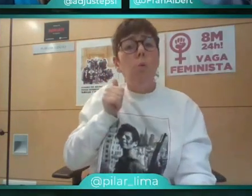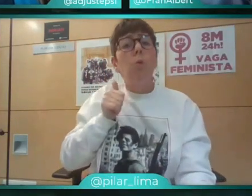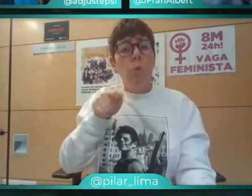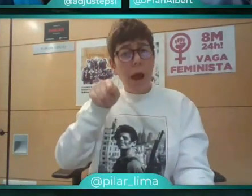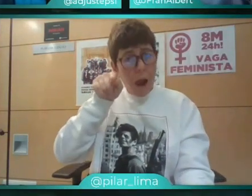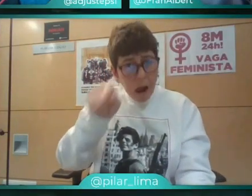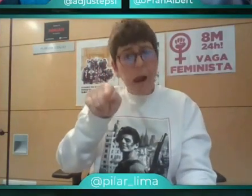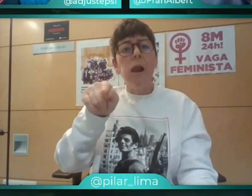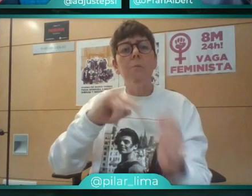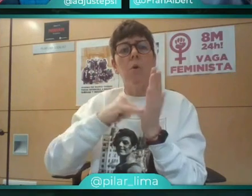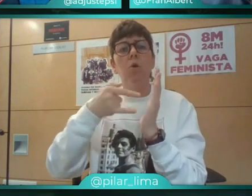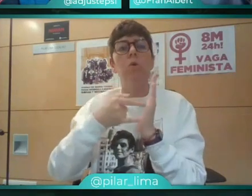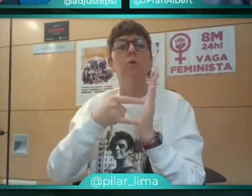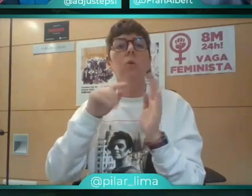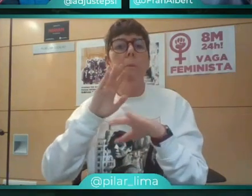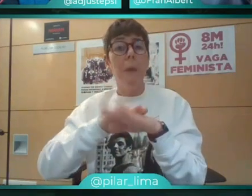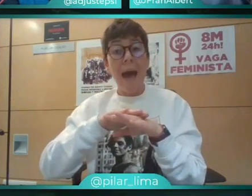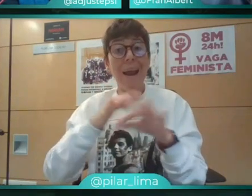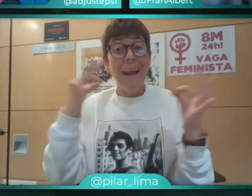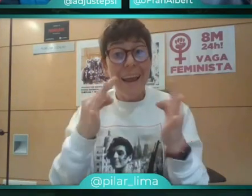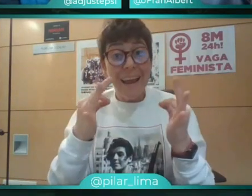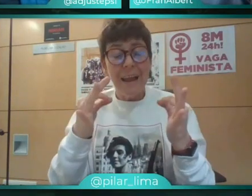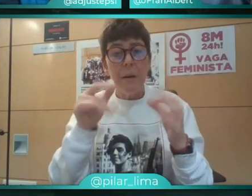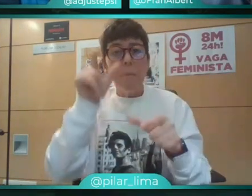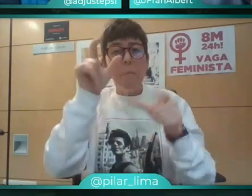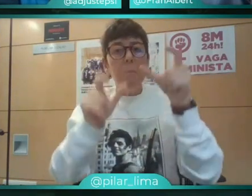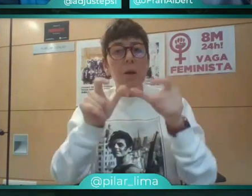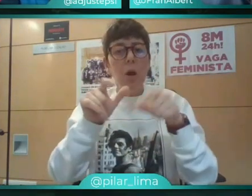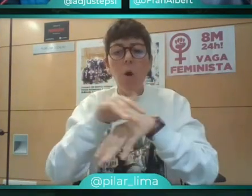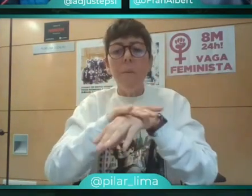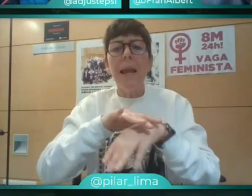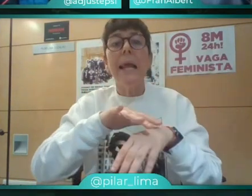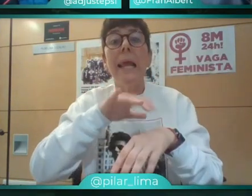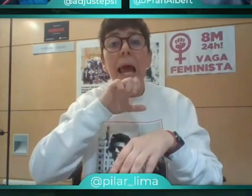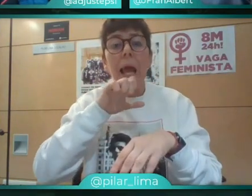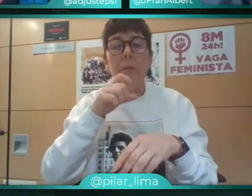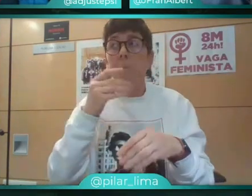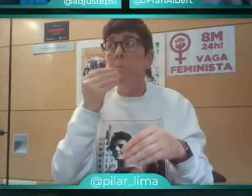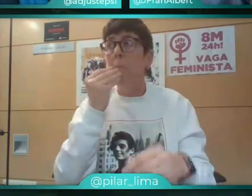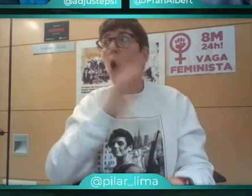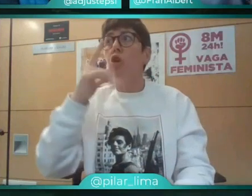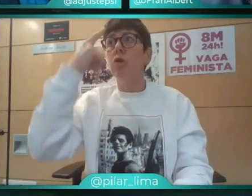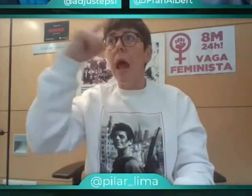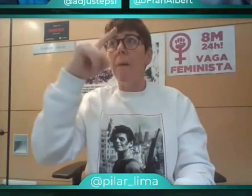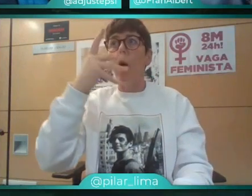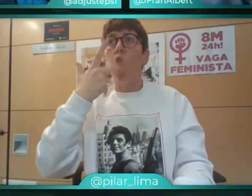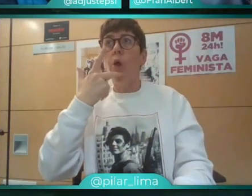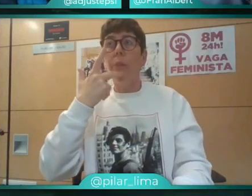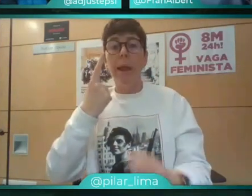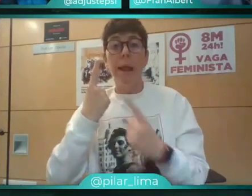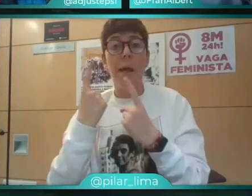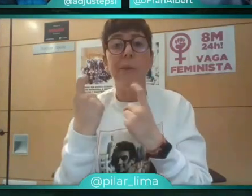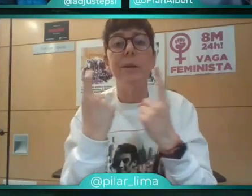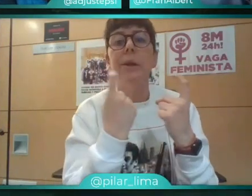de relacionarnos y ya os digo Esa fue la oportunidad de empezar con un proyecto político